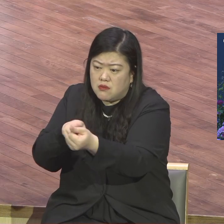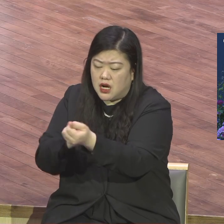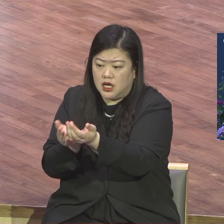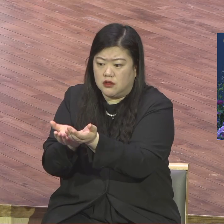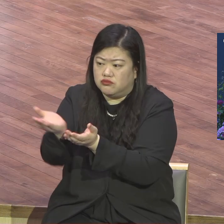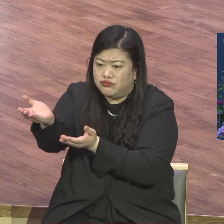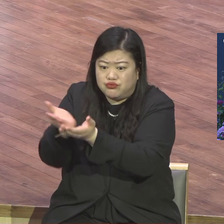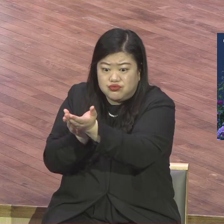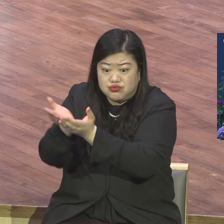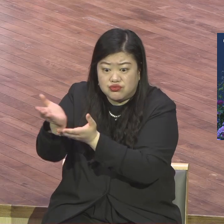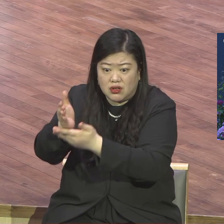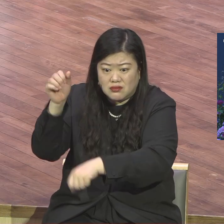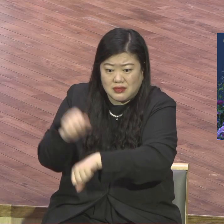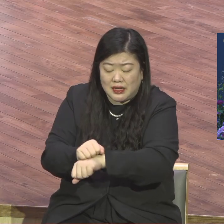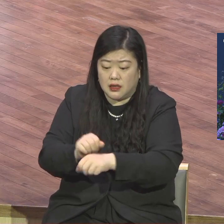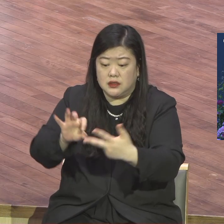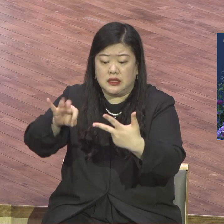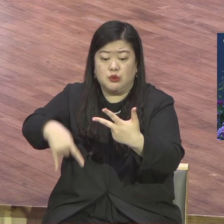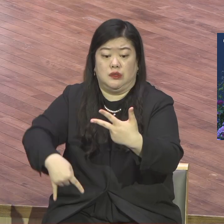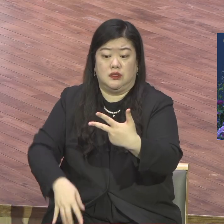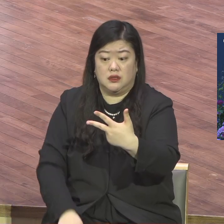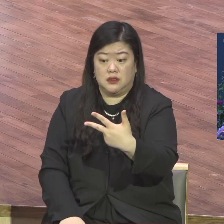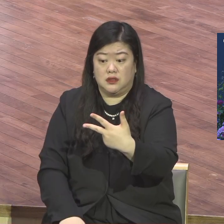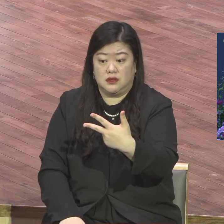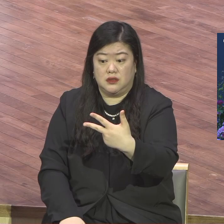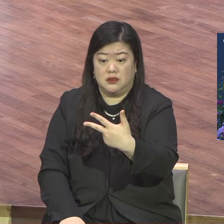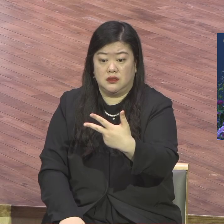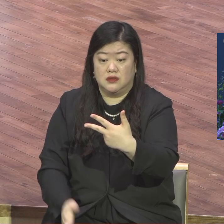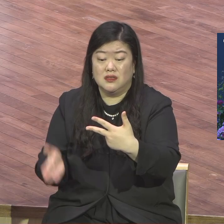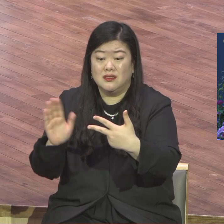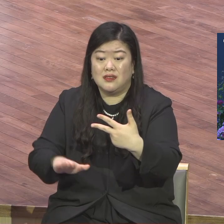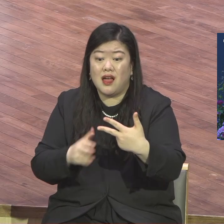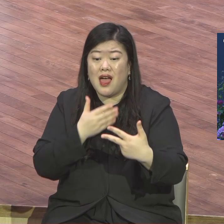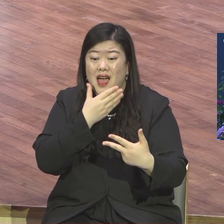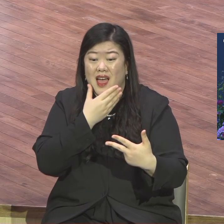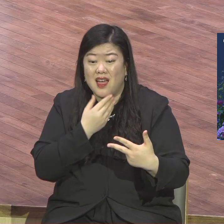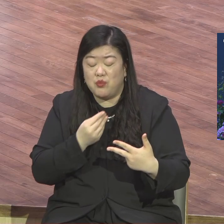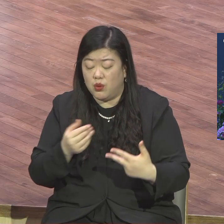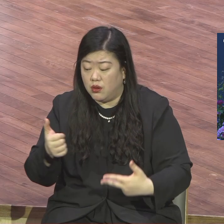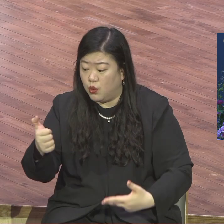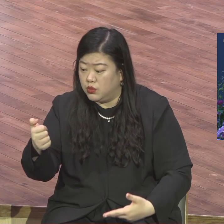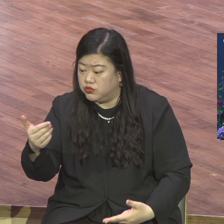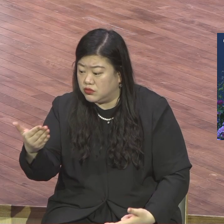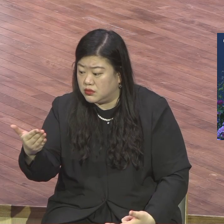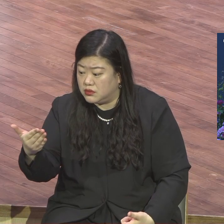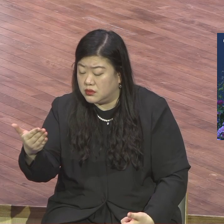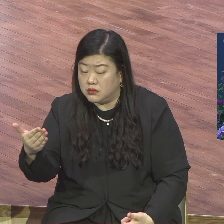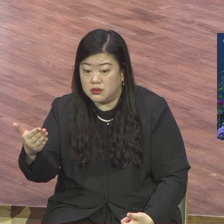자, 근데 한국의 이 한국 사람들의 행복도를 말해라.